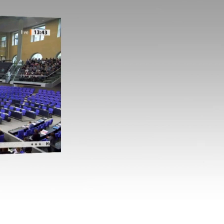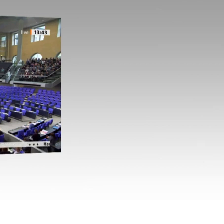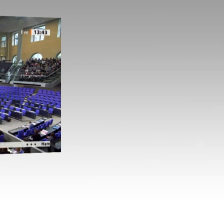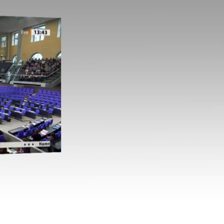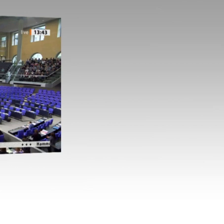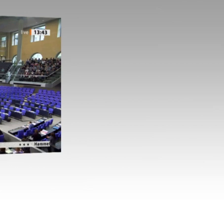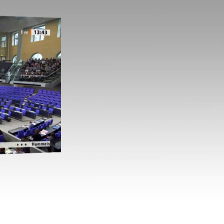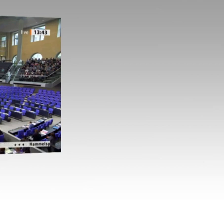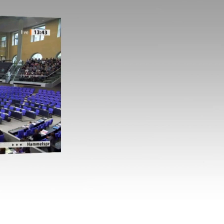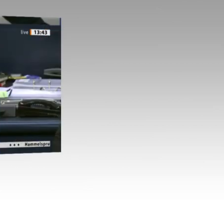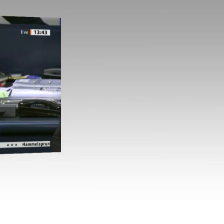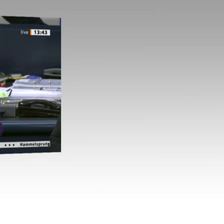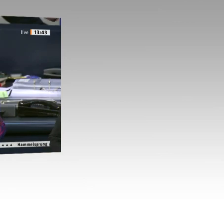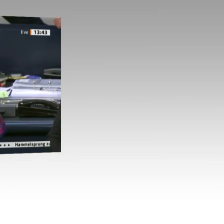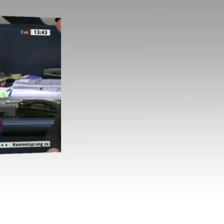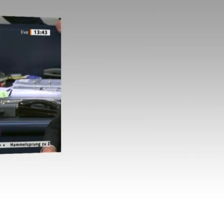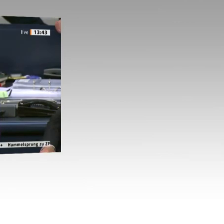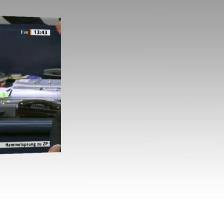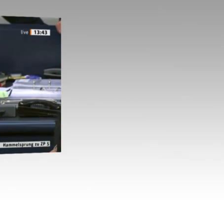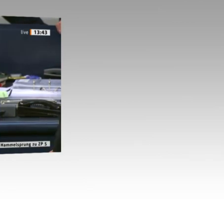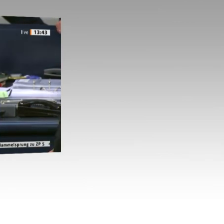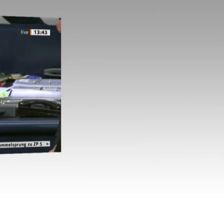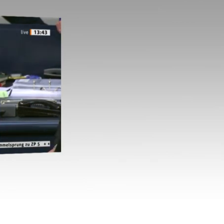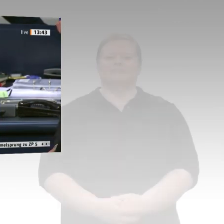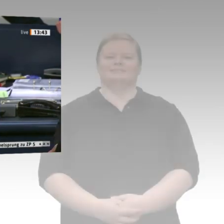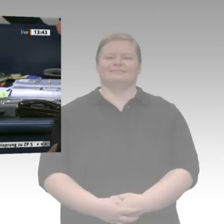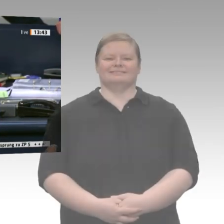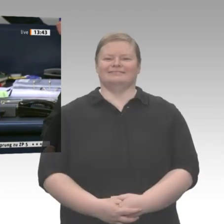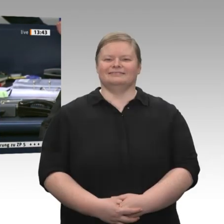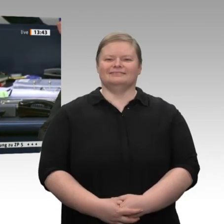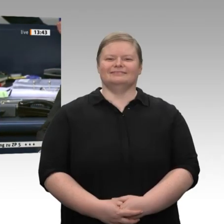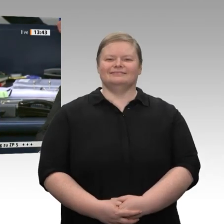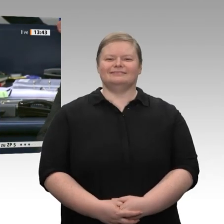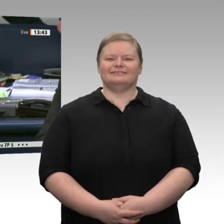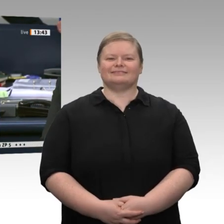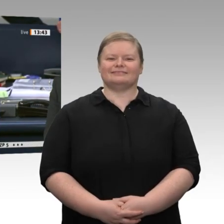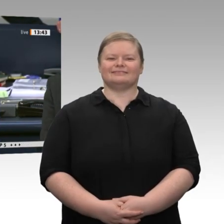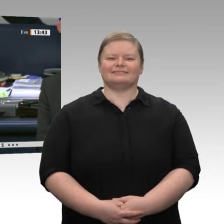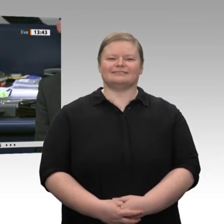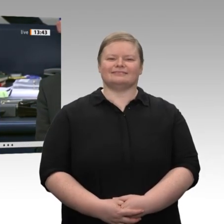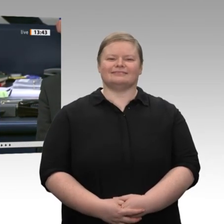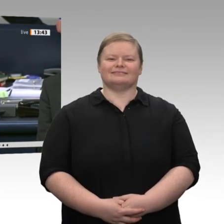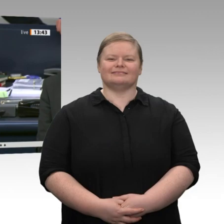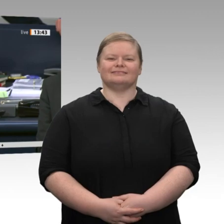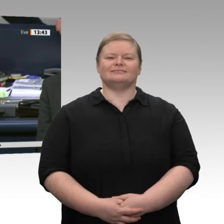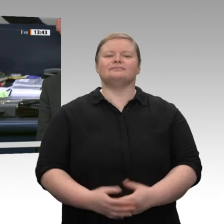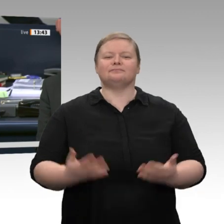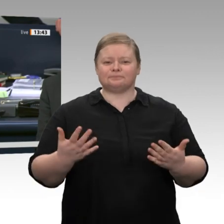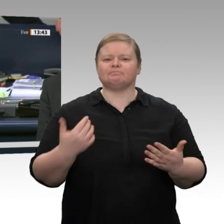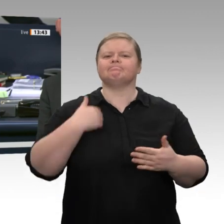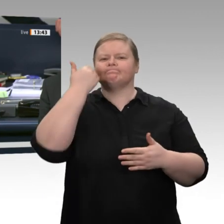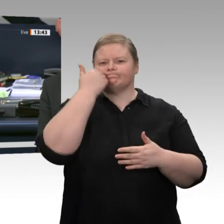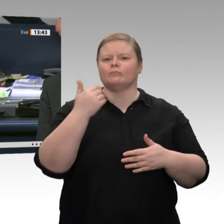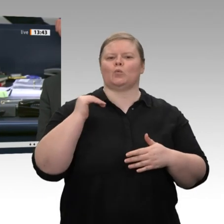So, ich bitte die Kolleginnen und Kollegen, den Saal zu verlassen, und erkläre